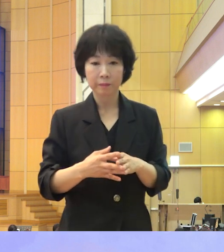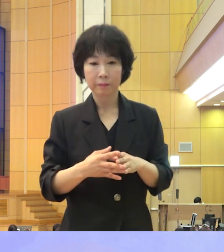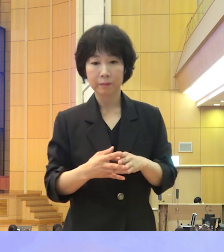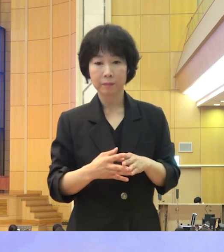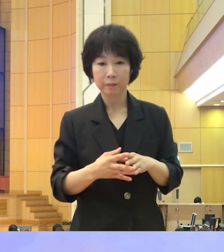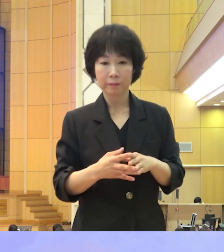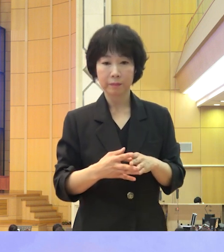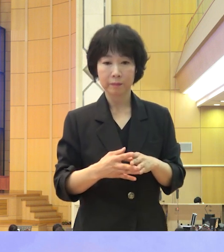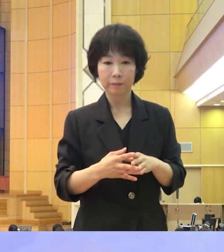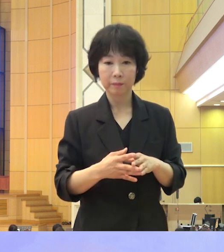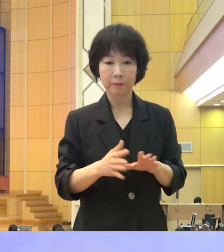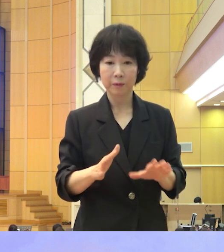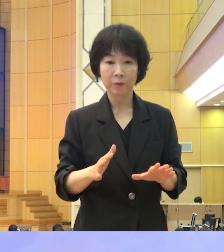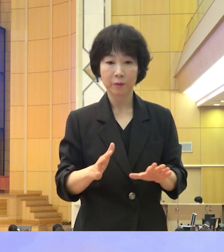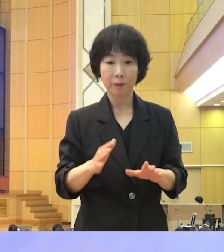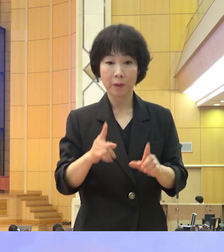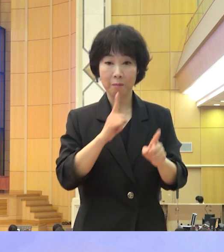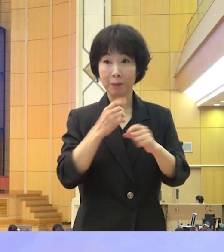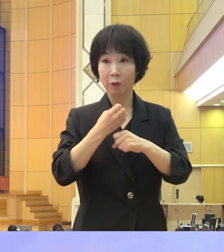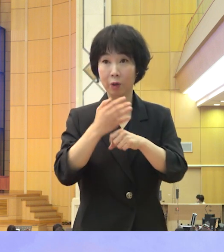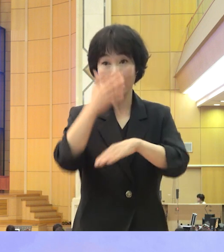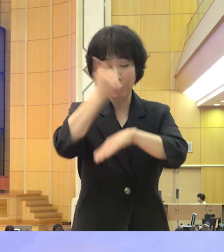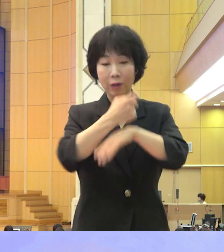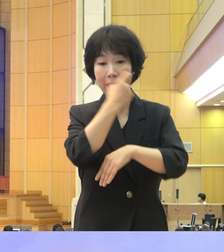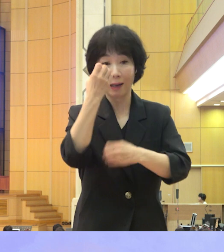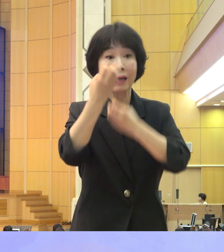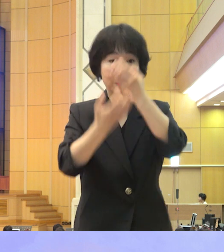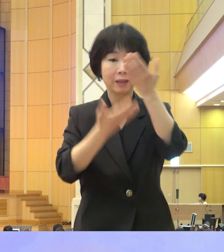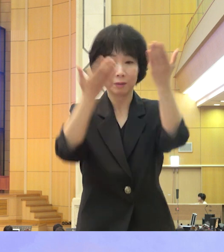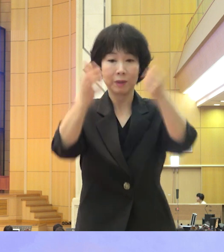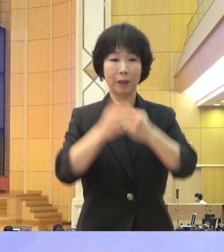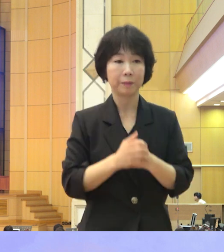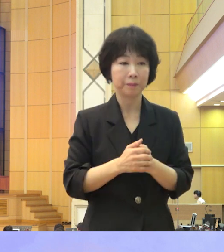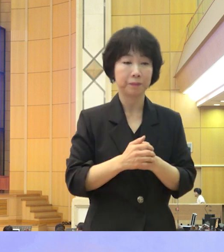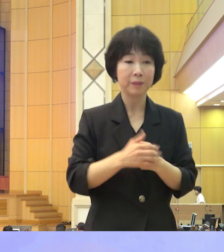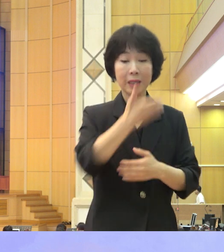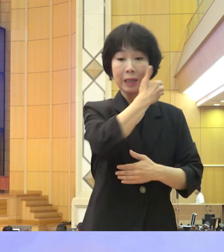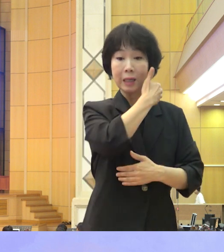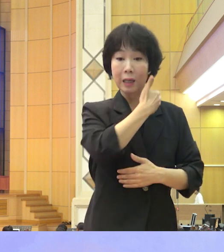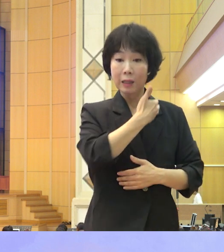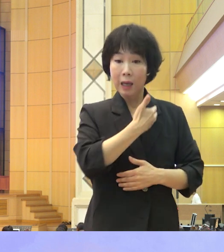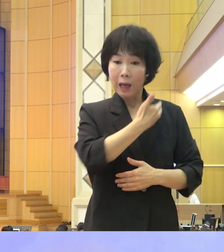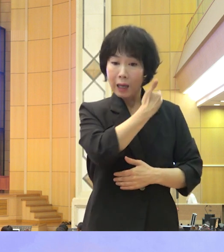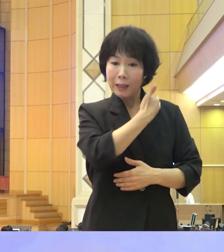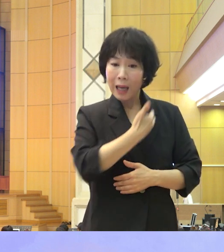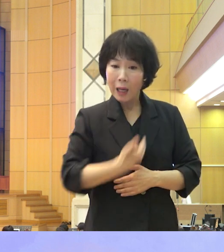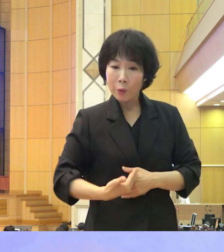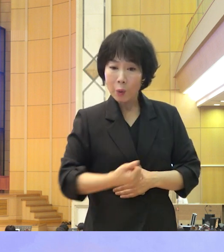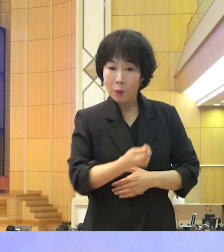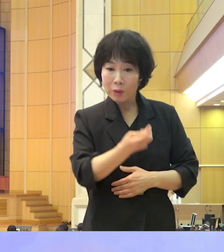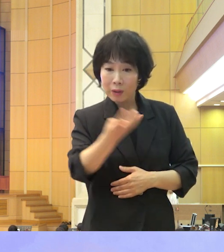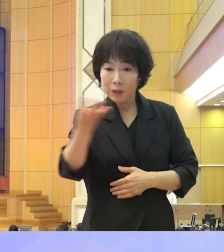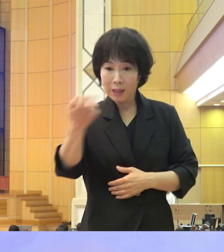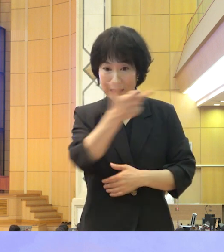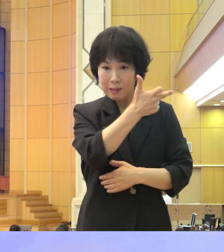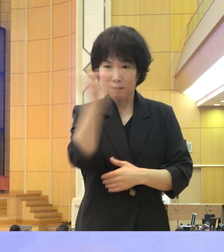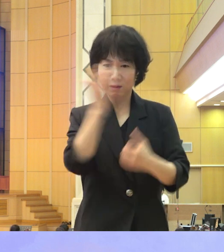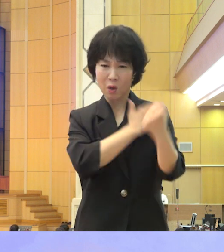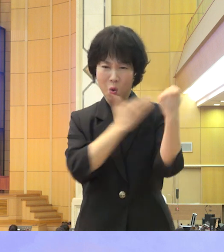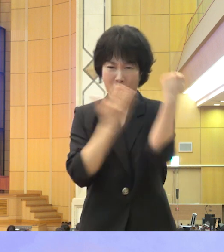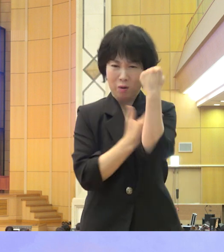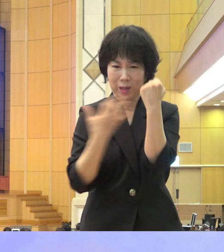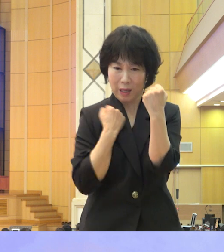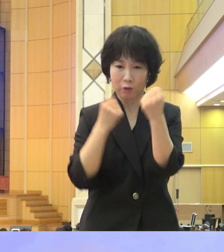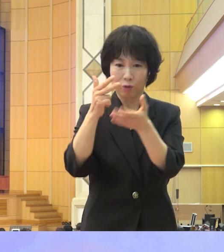최고의 간증 하나 말씀드리고 마치도록 하겠습니다. 사도행전 4장 33절 보니까 사도들이 큰